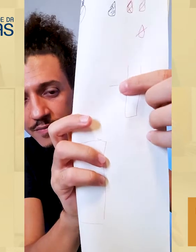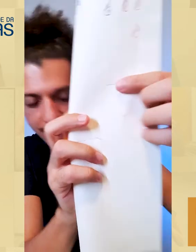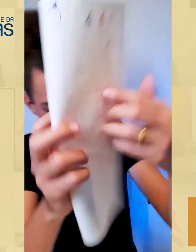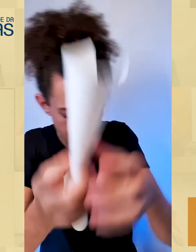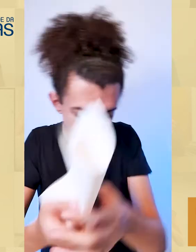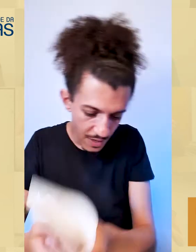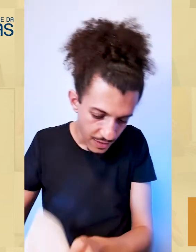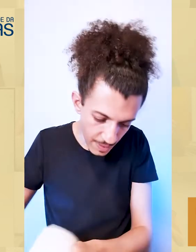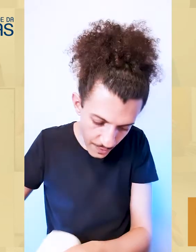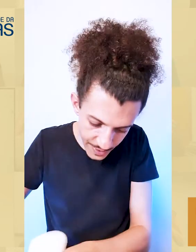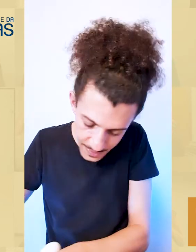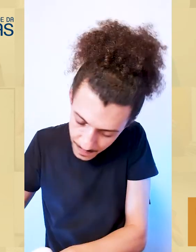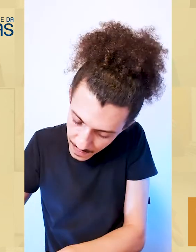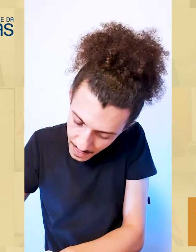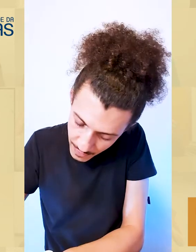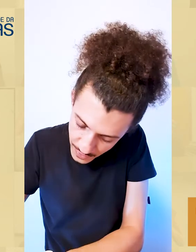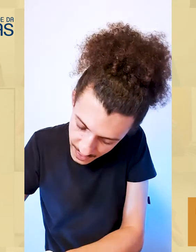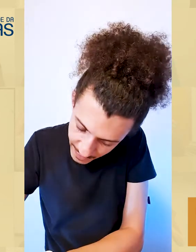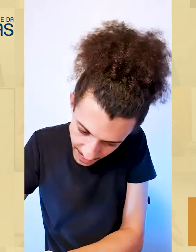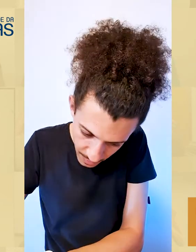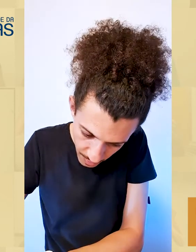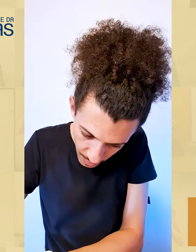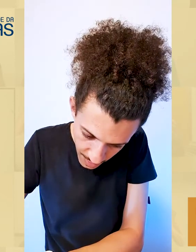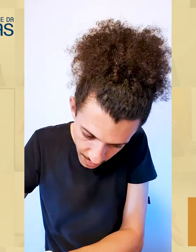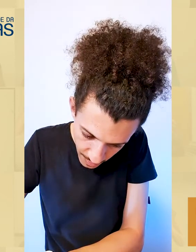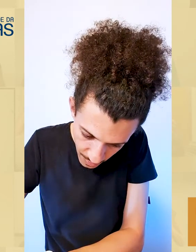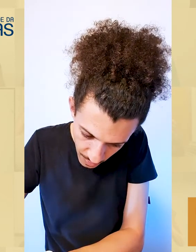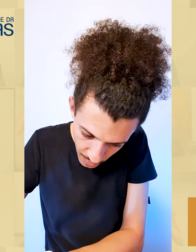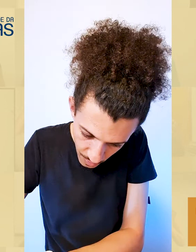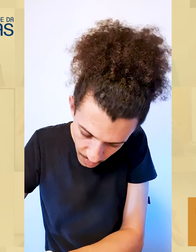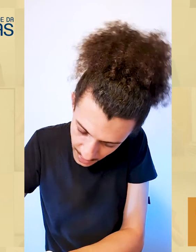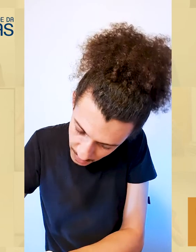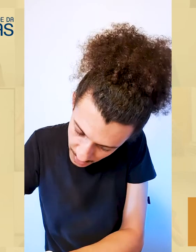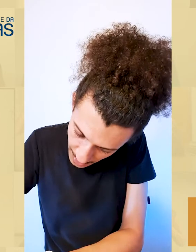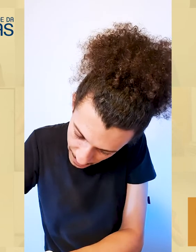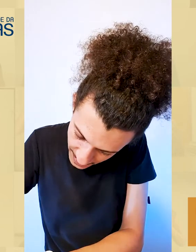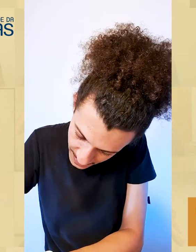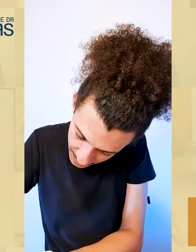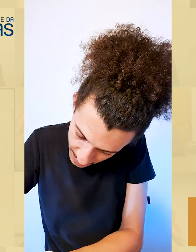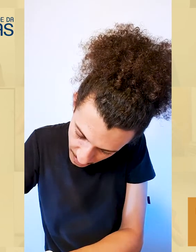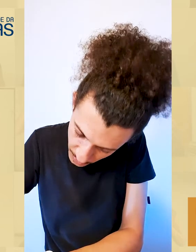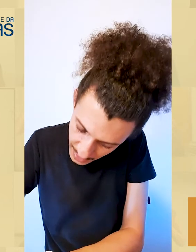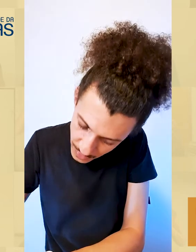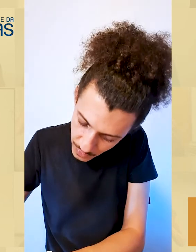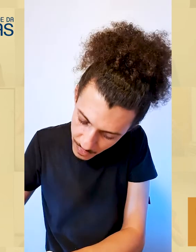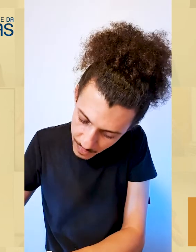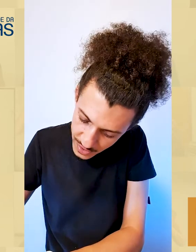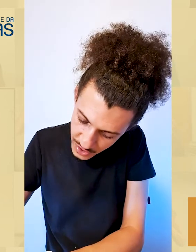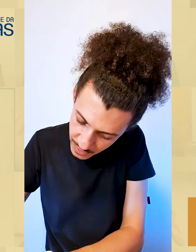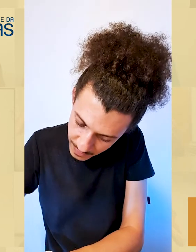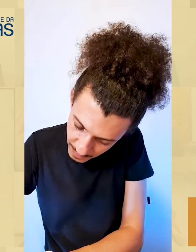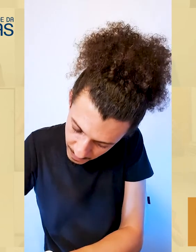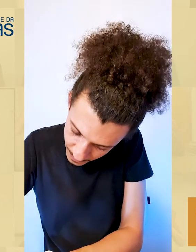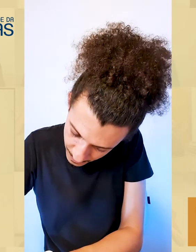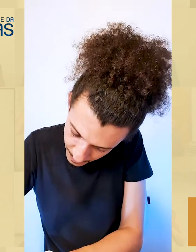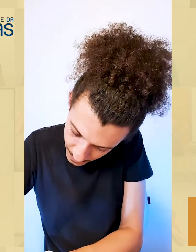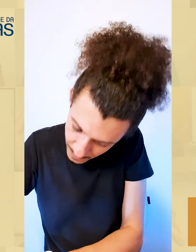ó. Depois você vai e coloca um dedo que representa o dedo